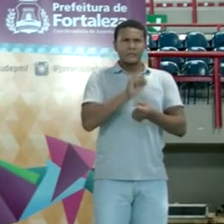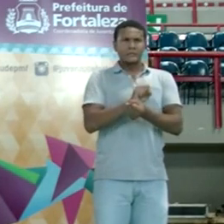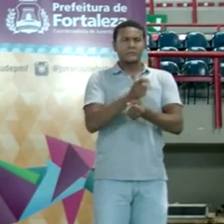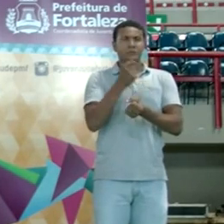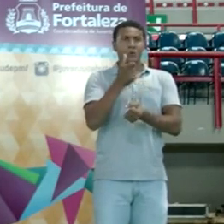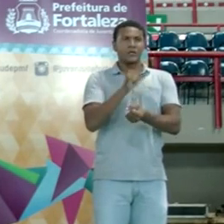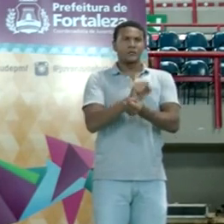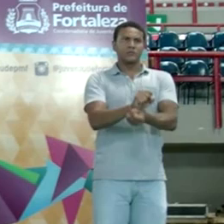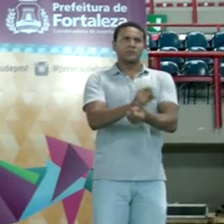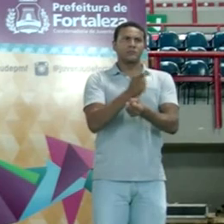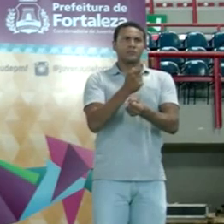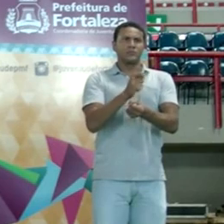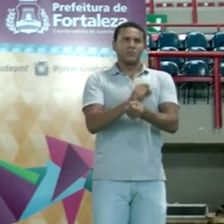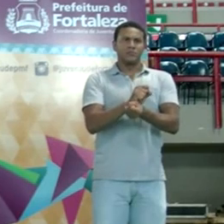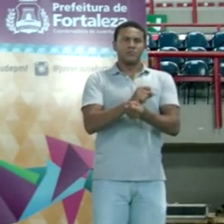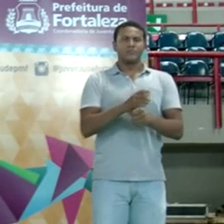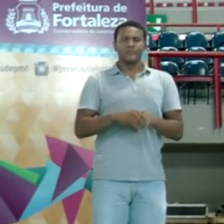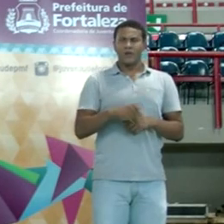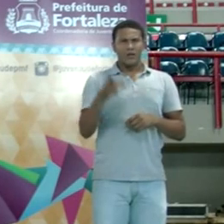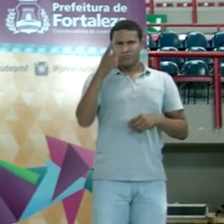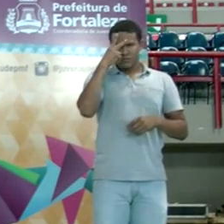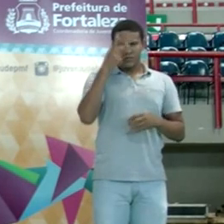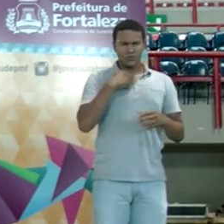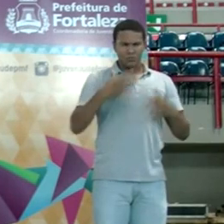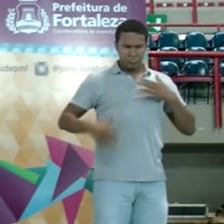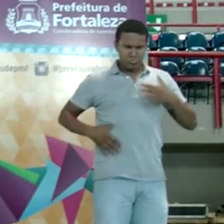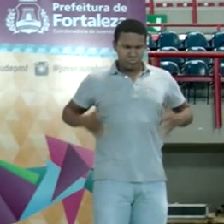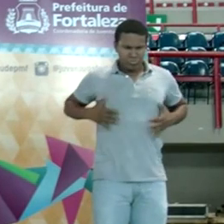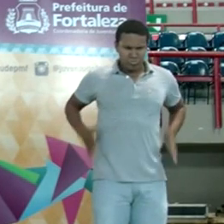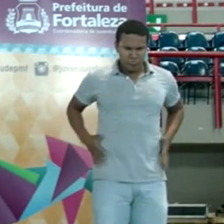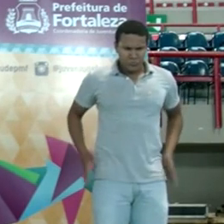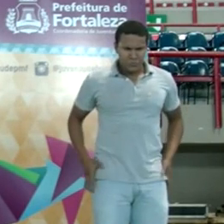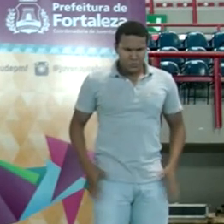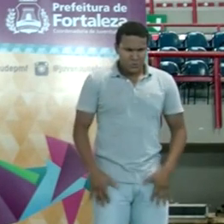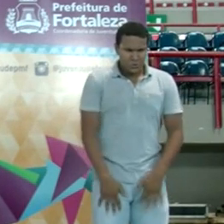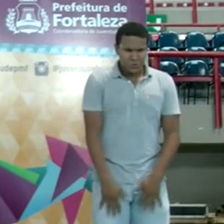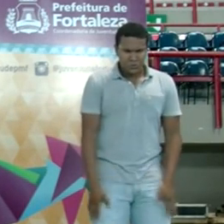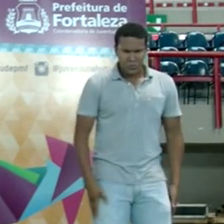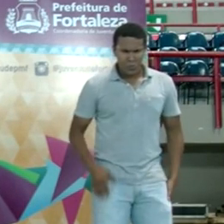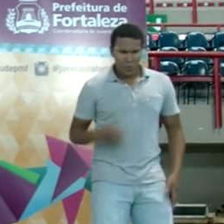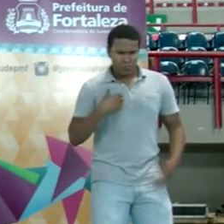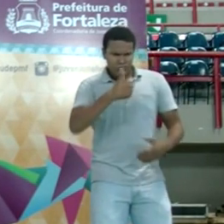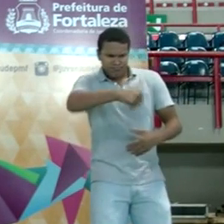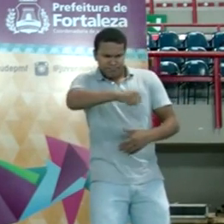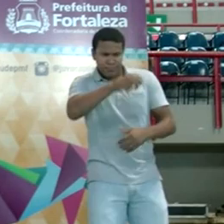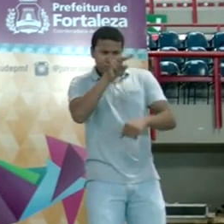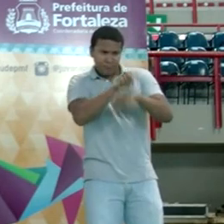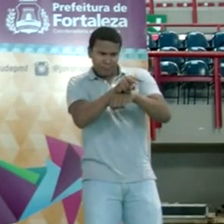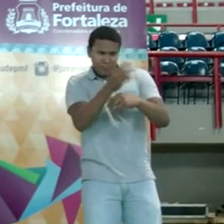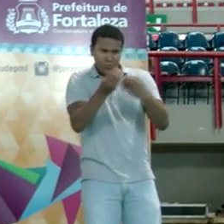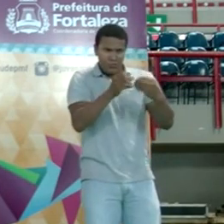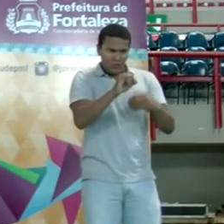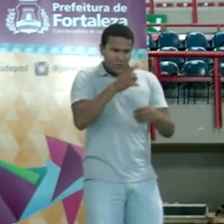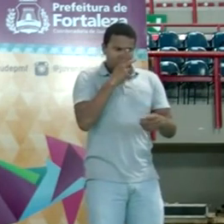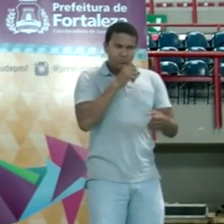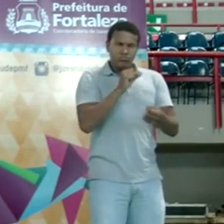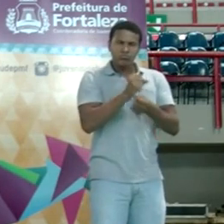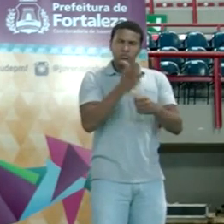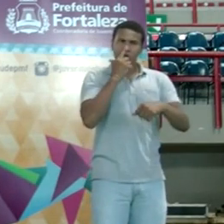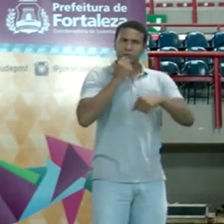tiveram, foram vistoriadas, o trabalho era excessivo, certo? Por mais que aquilo fosse uma